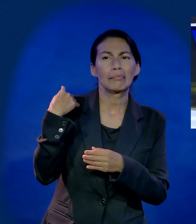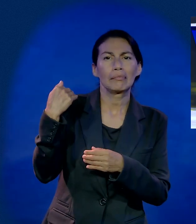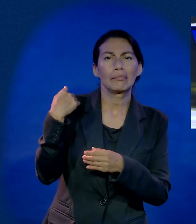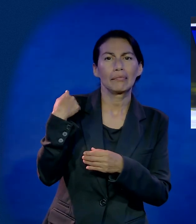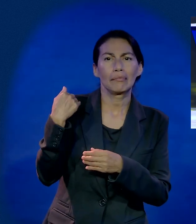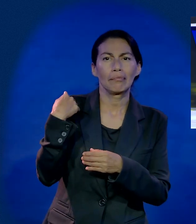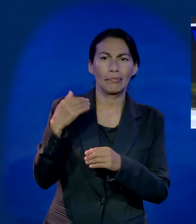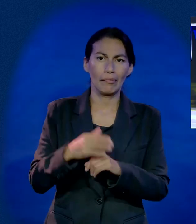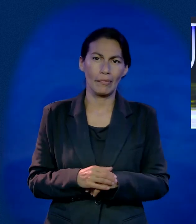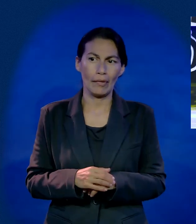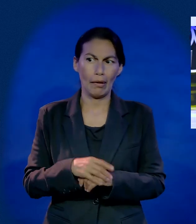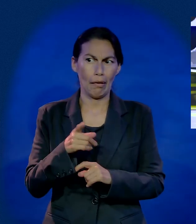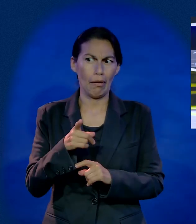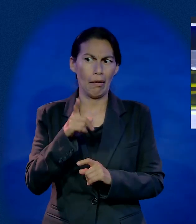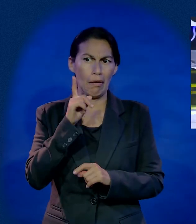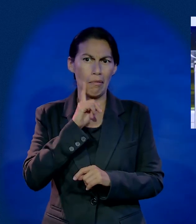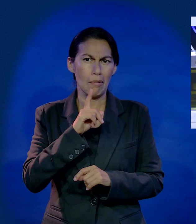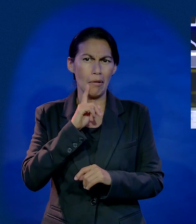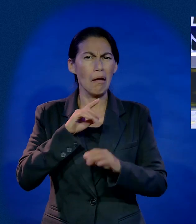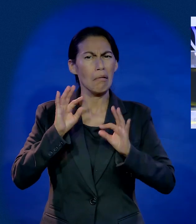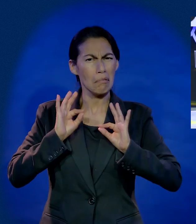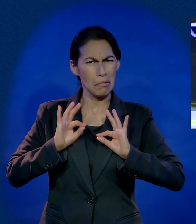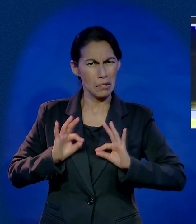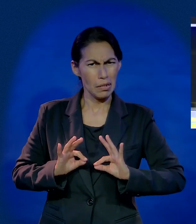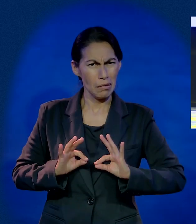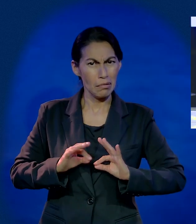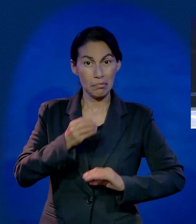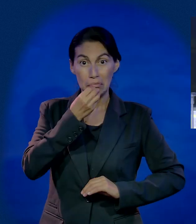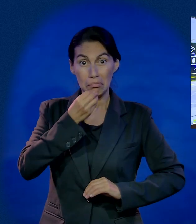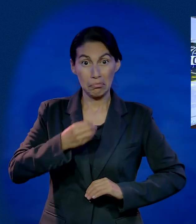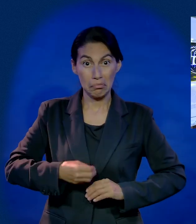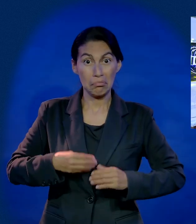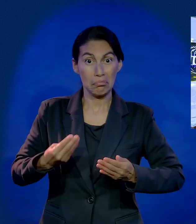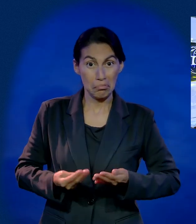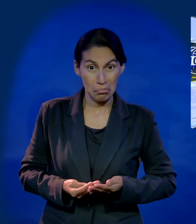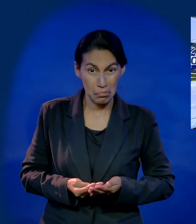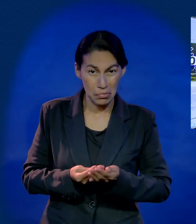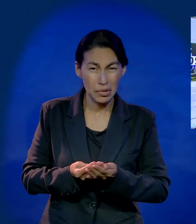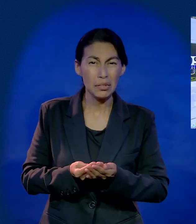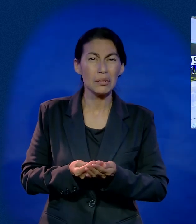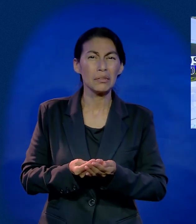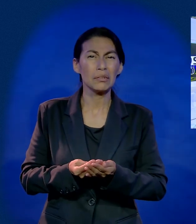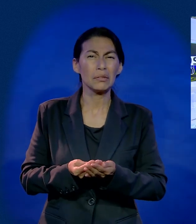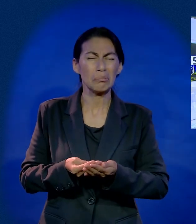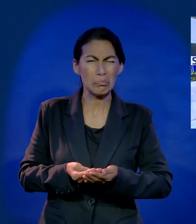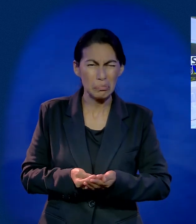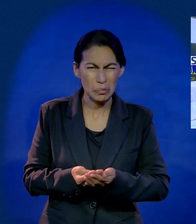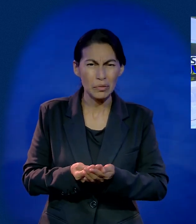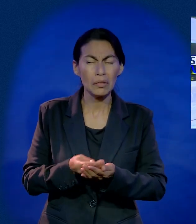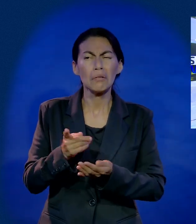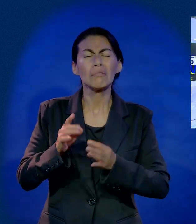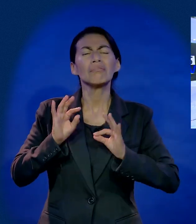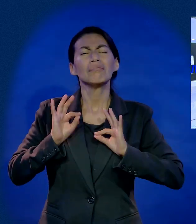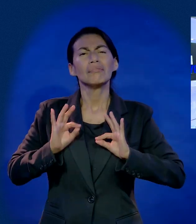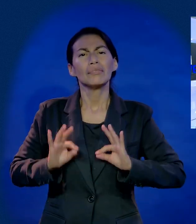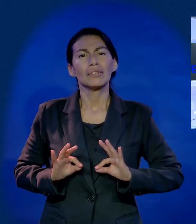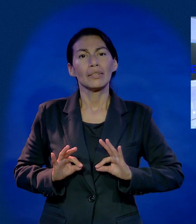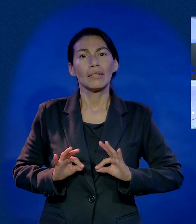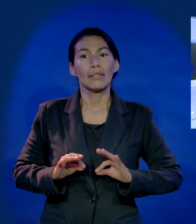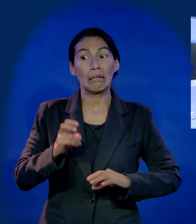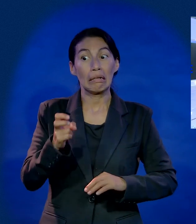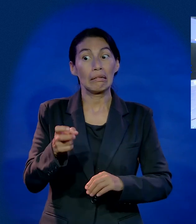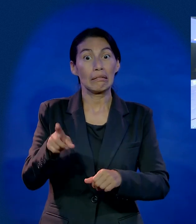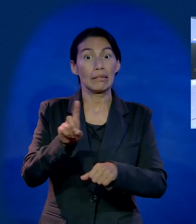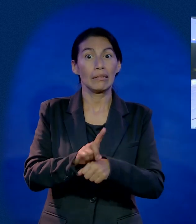Mi esposa me llama, la dama que está ahí es una dama generalmente serena. Aún en el parto de nuestros hijos, la he